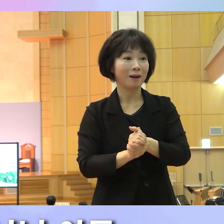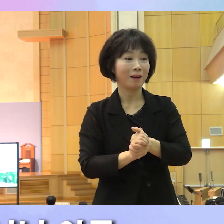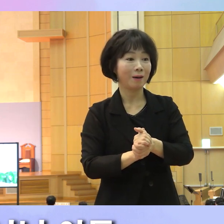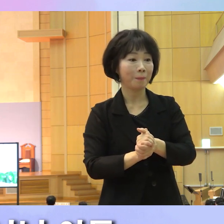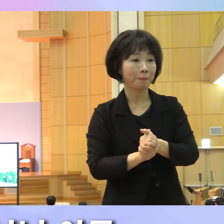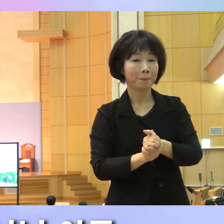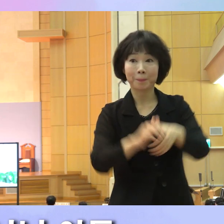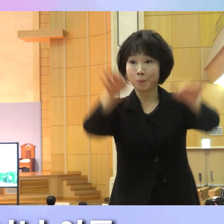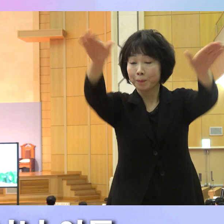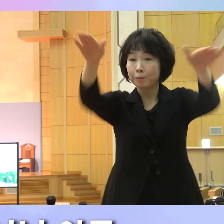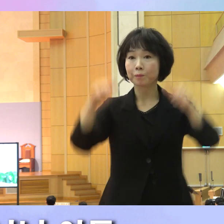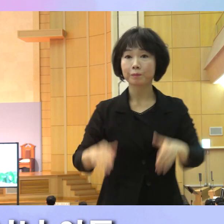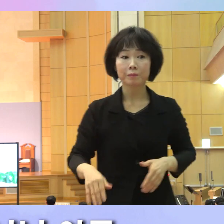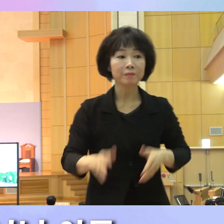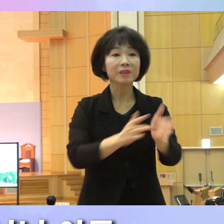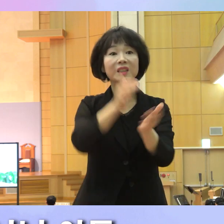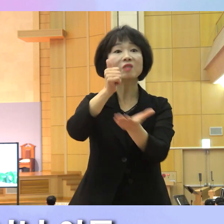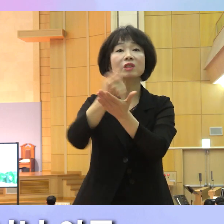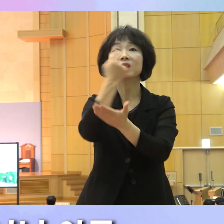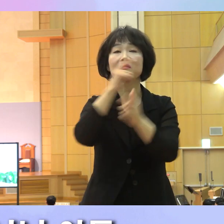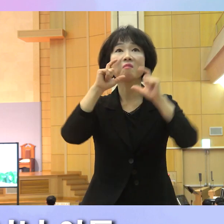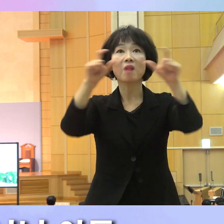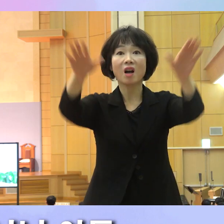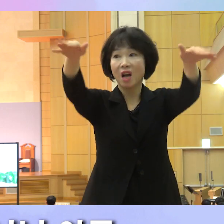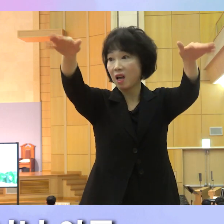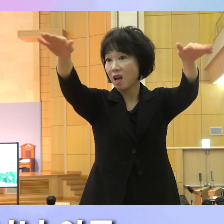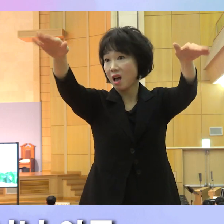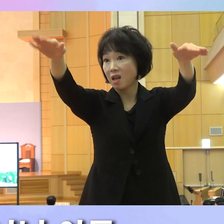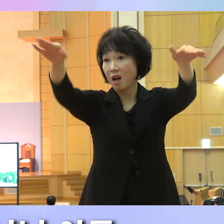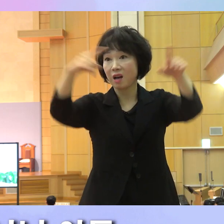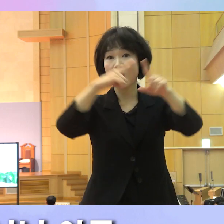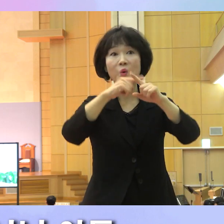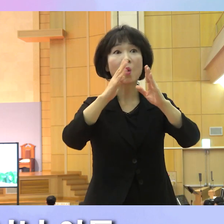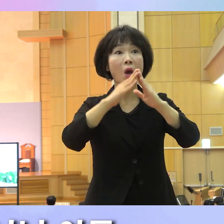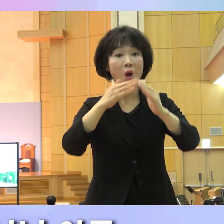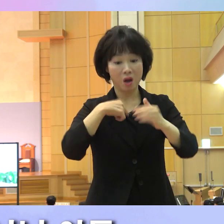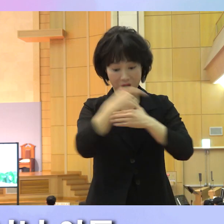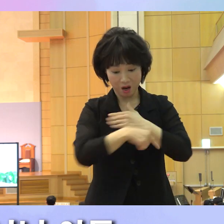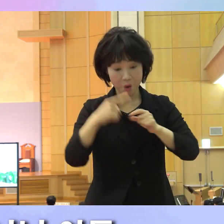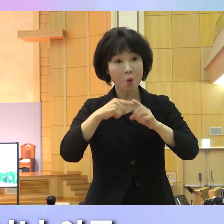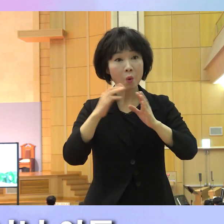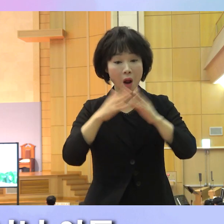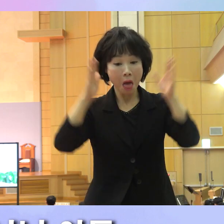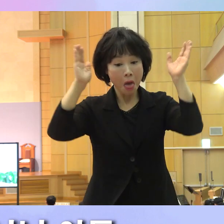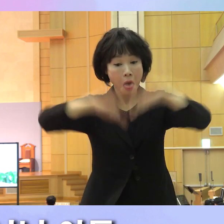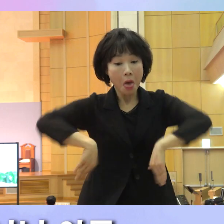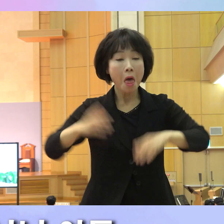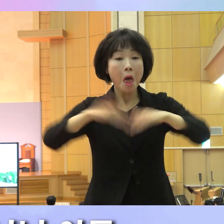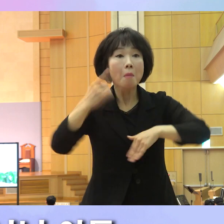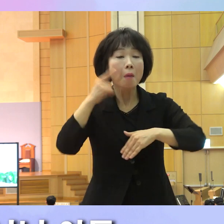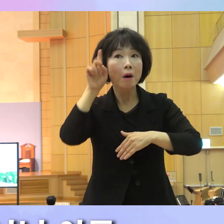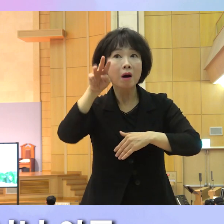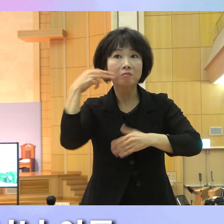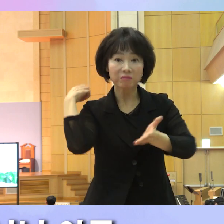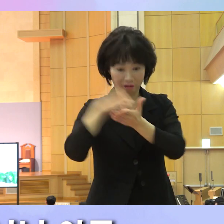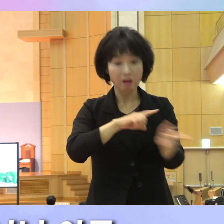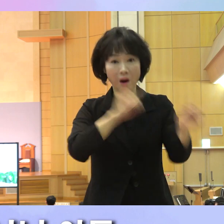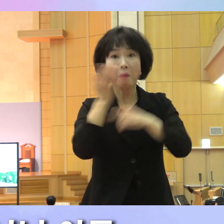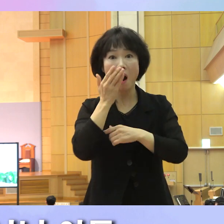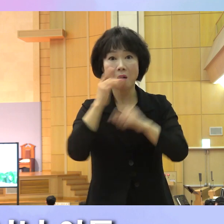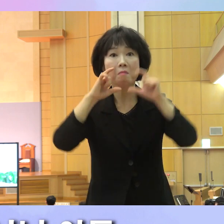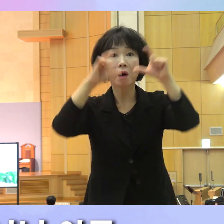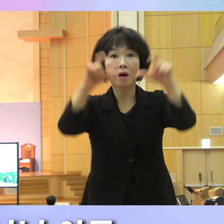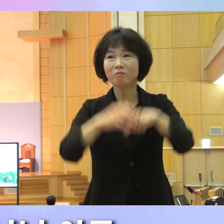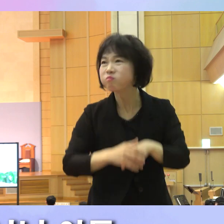그럼 예수님이 성전 허물어버려 내가 3일 만에 일으키리라, 이 말씀을 깨닫지 못하고 알아듣지 못했을 때도 예수님의 제자가 되고 예수님